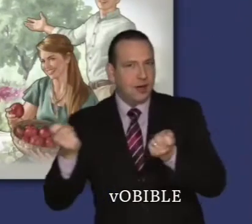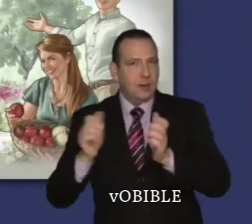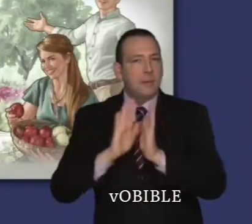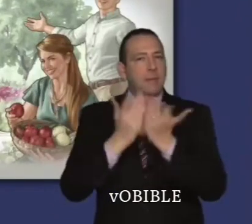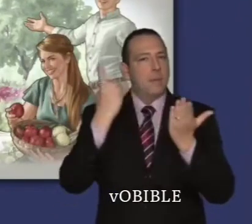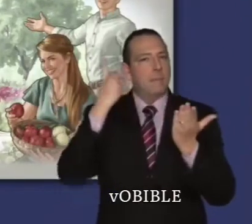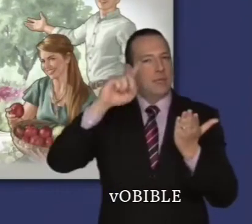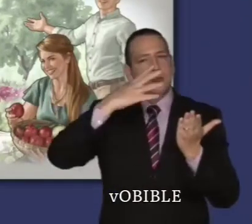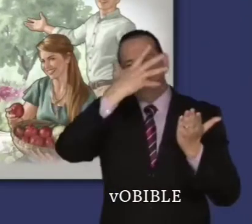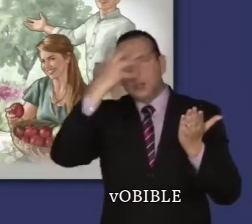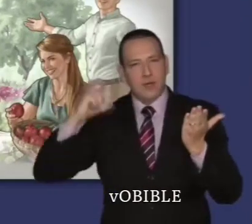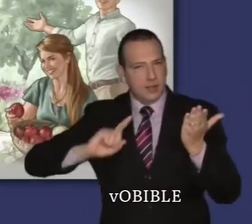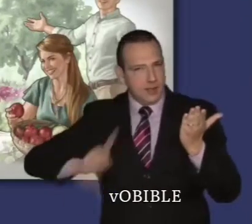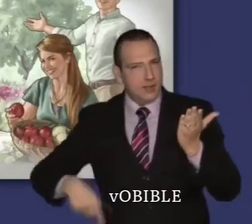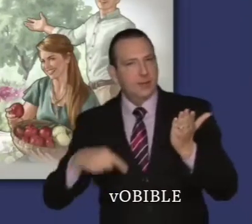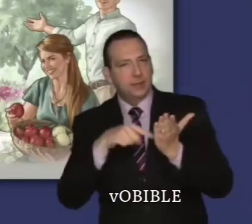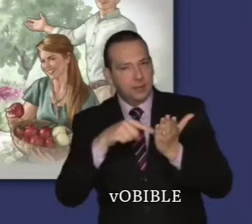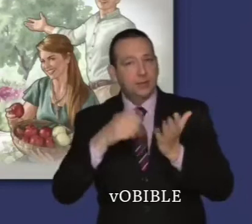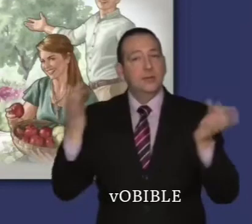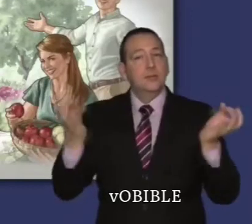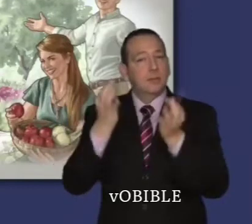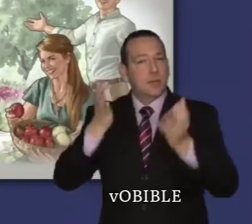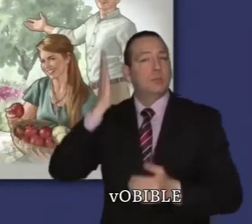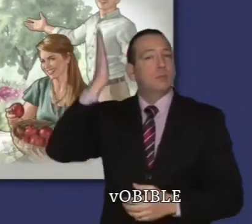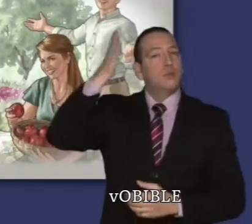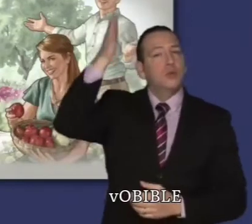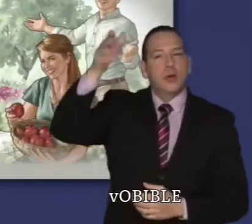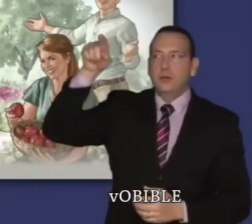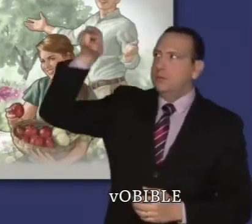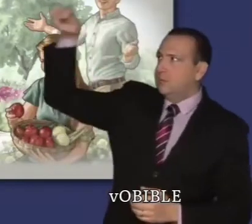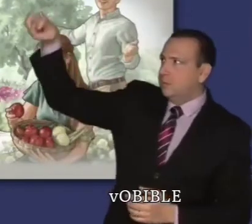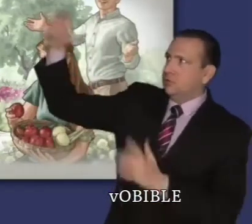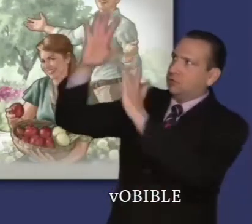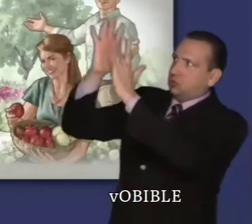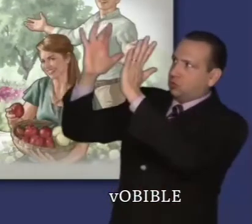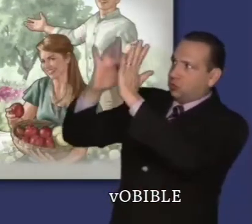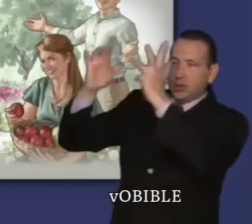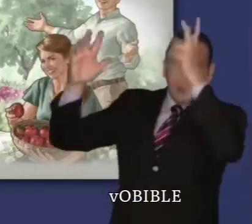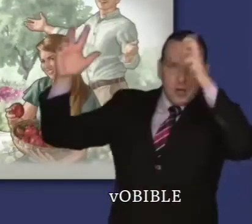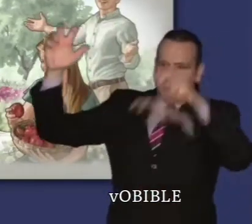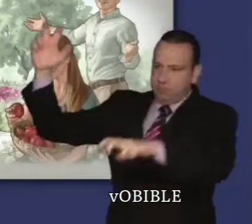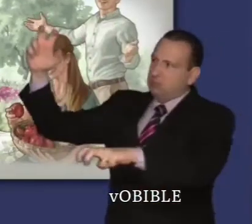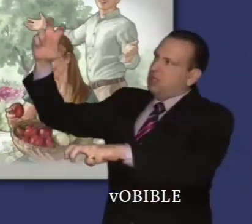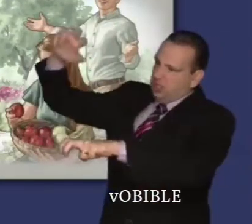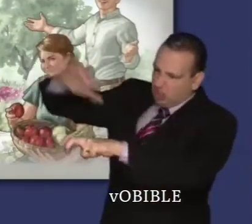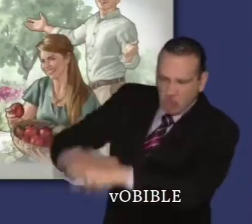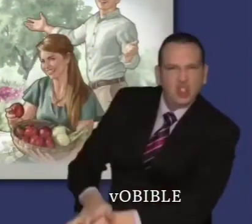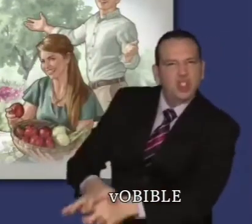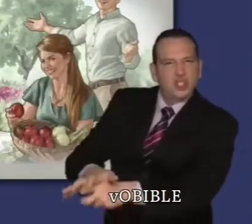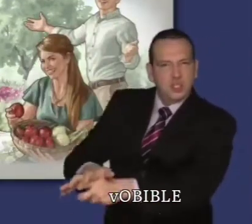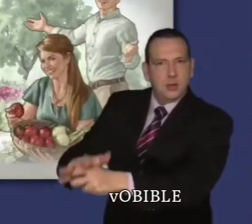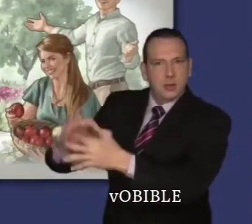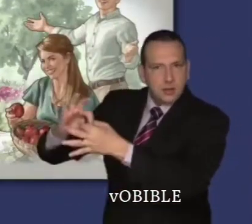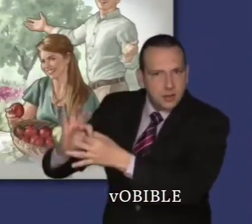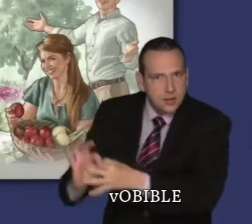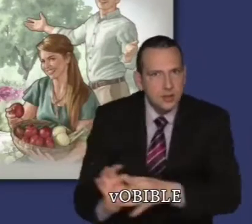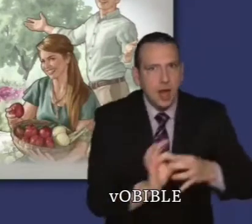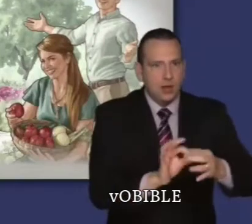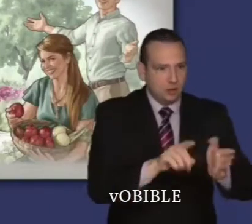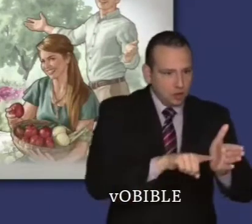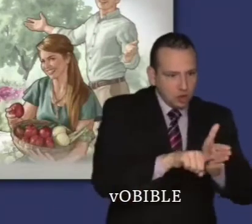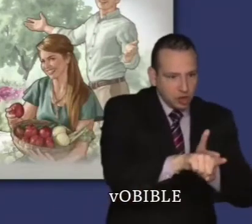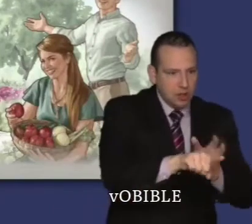3, verset 15. Le livre de la Révélation montre comment elle écrasera le serpent originel Satan et fera venir les